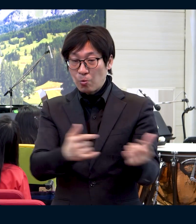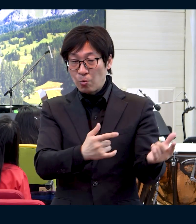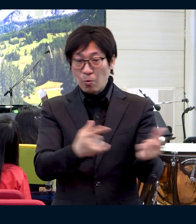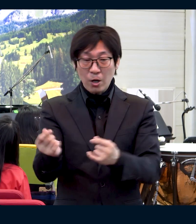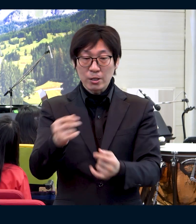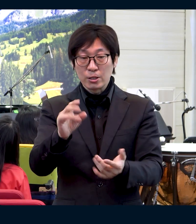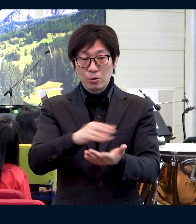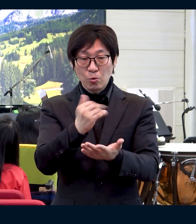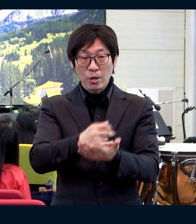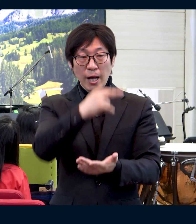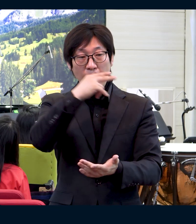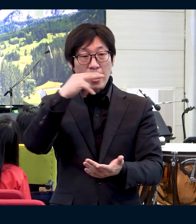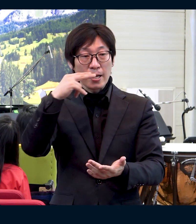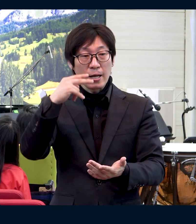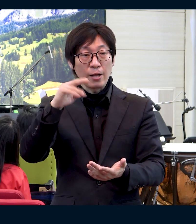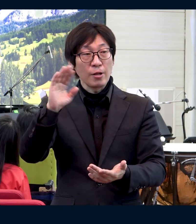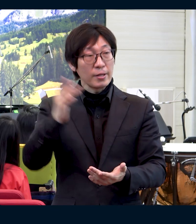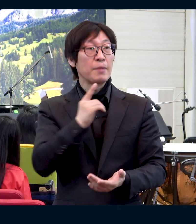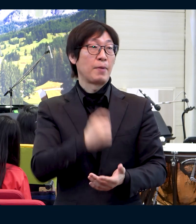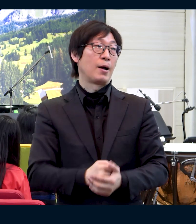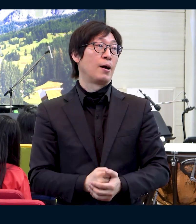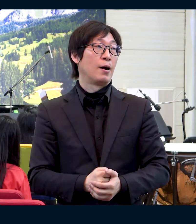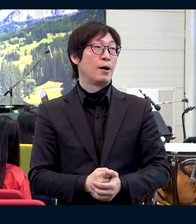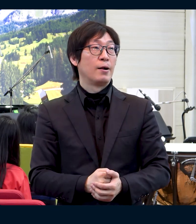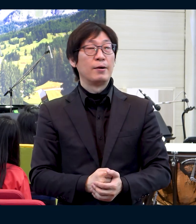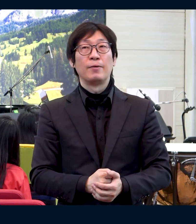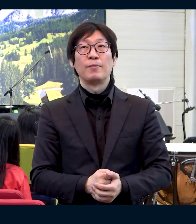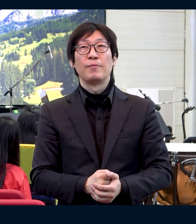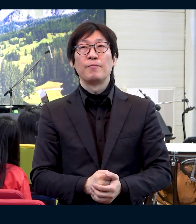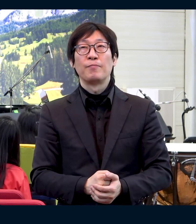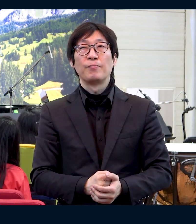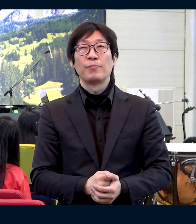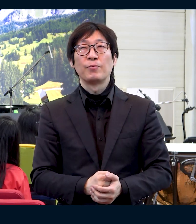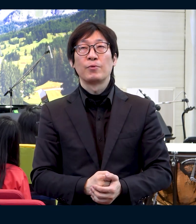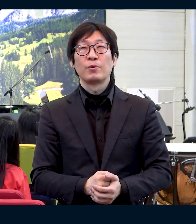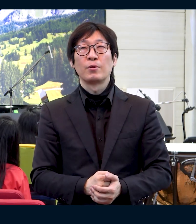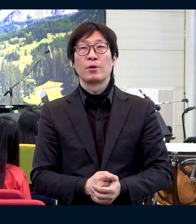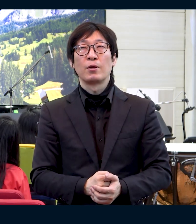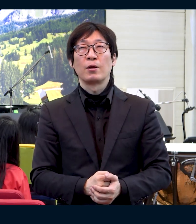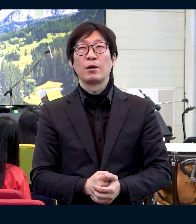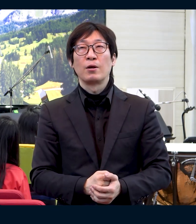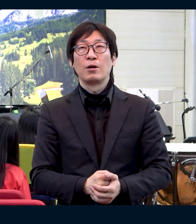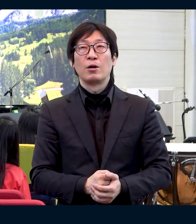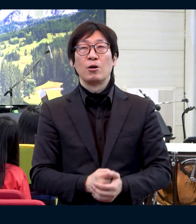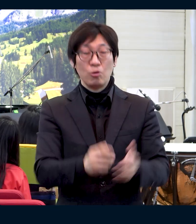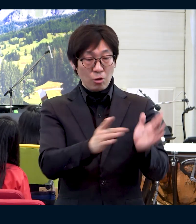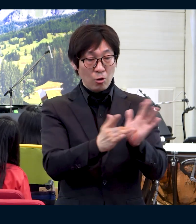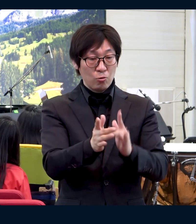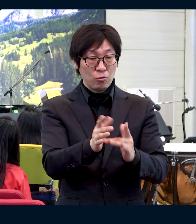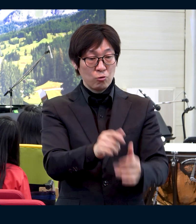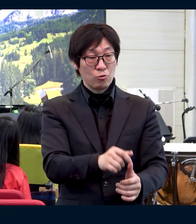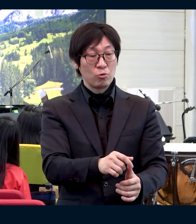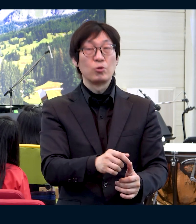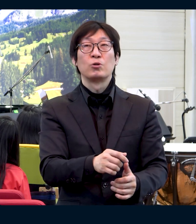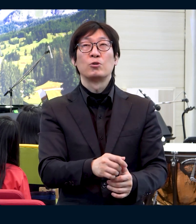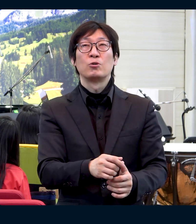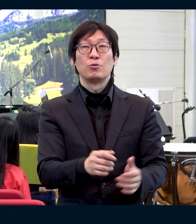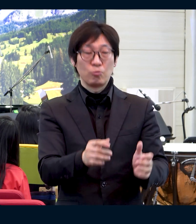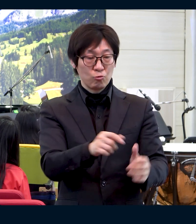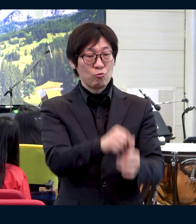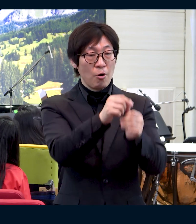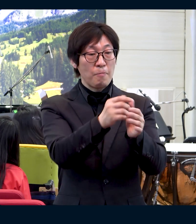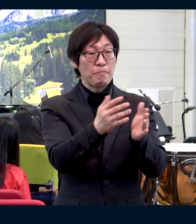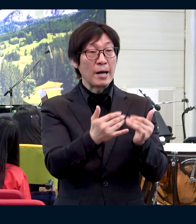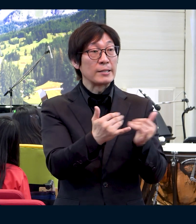그리스도의 향기가 되어야 한다라고 말해주고 있습니다. 구원 얻은 사람들은 누구를 이야기합니까? 예수로